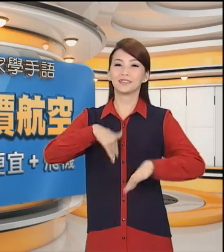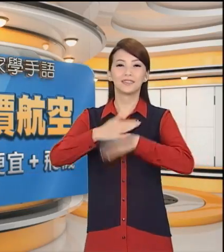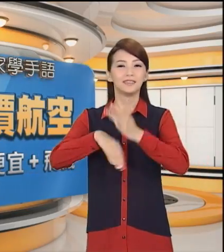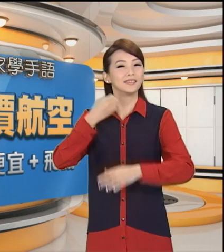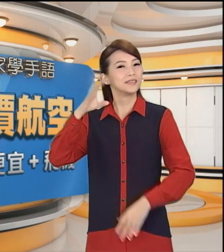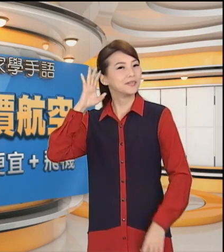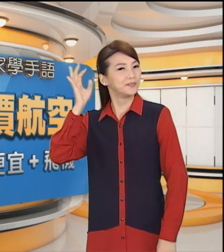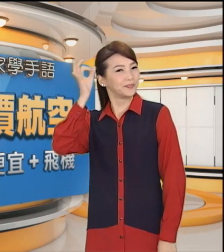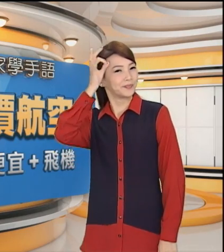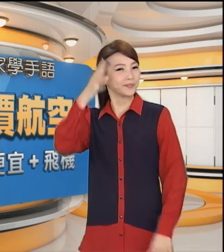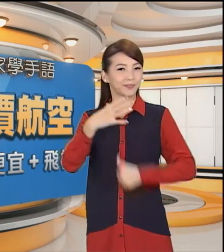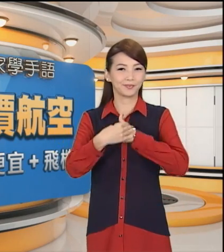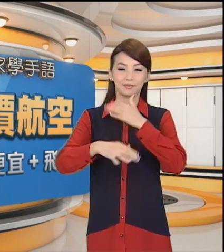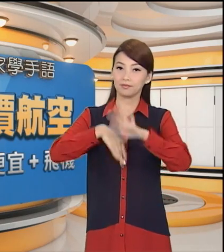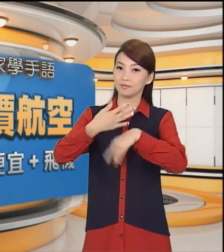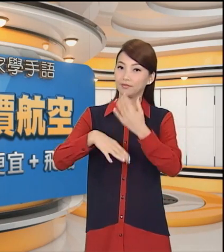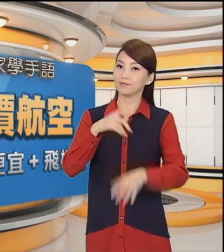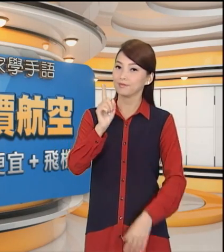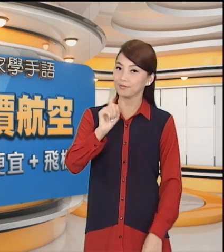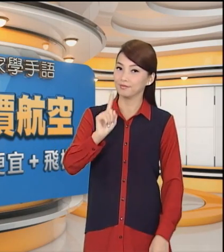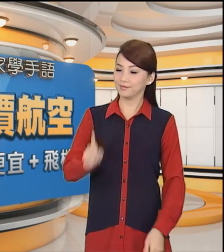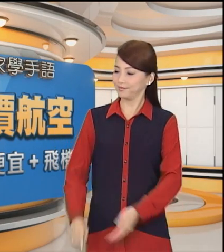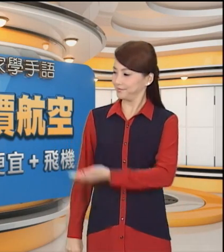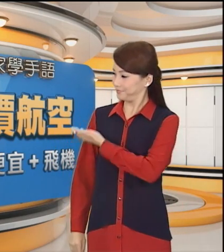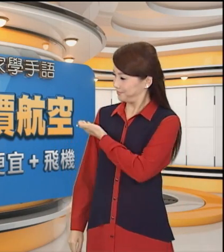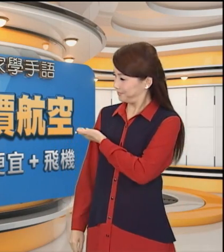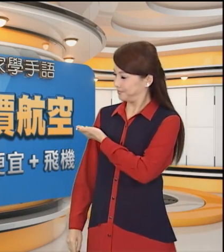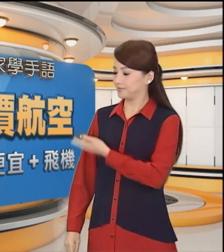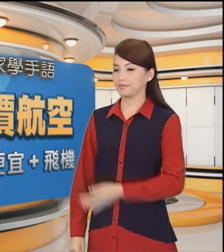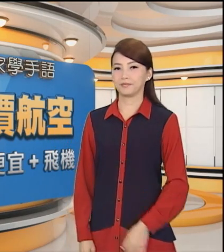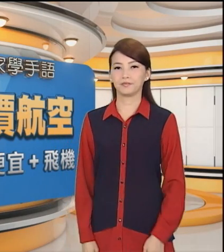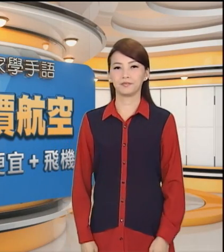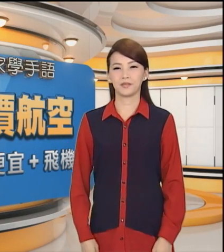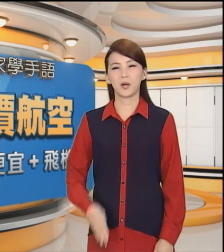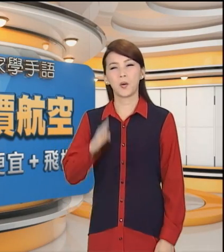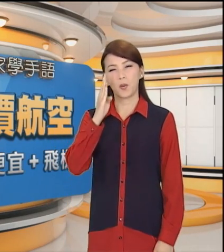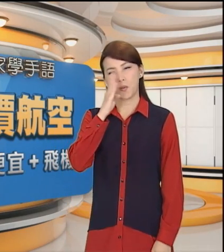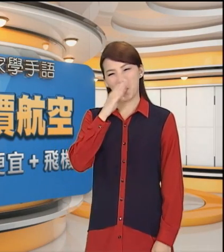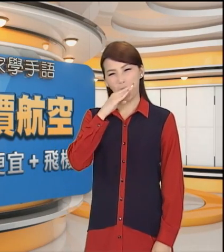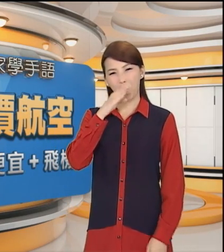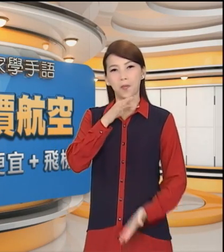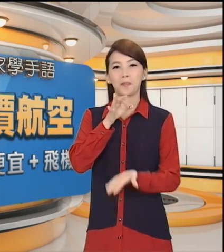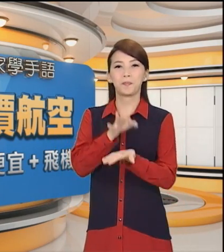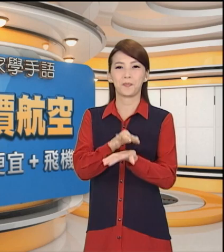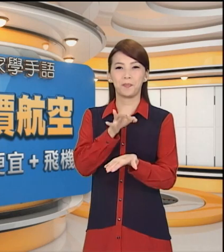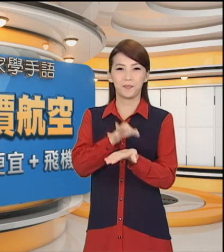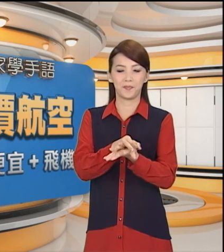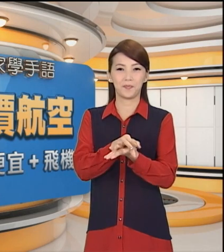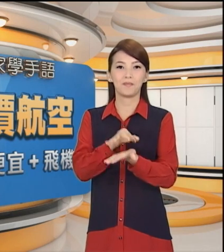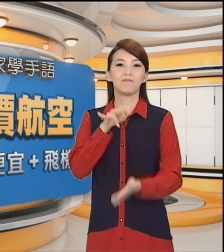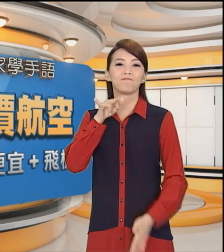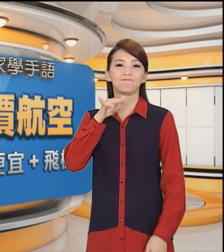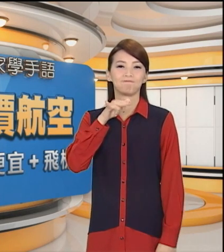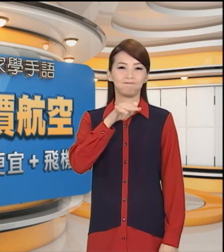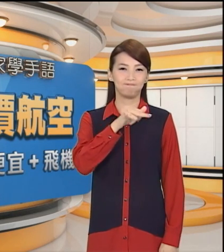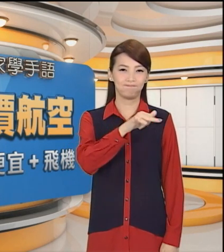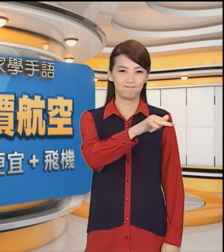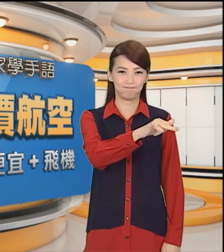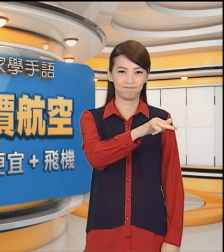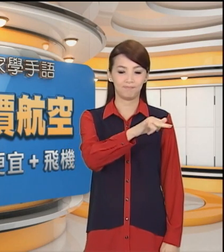今天的手语新闻通，我们来学学廉价航空的手语。比出臭的动作加上便宜，表示很廉价。最